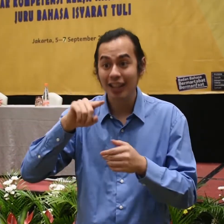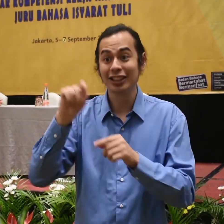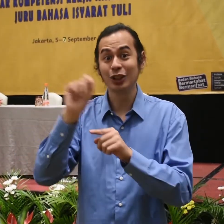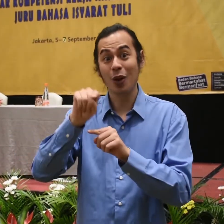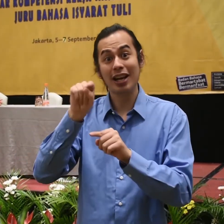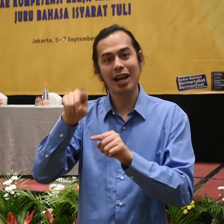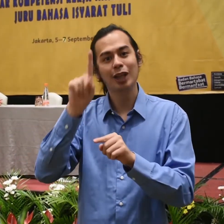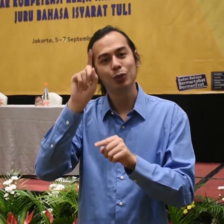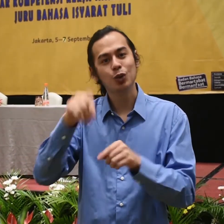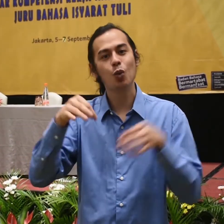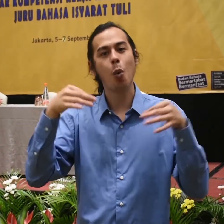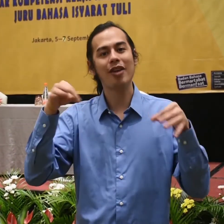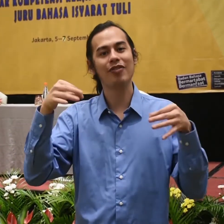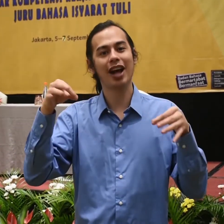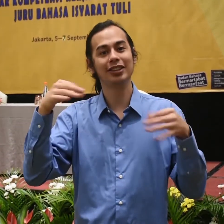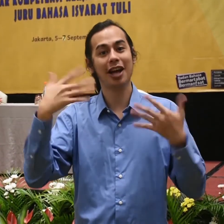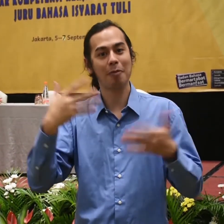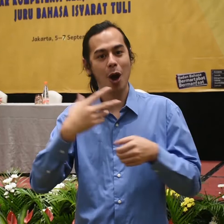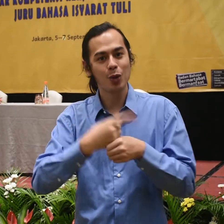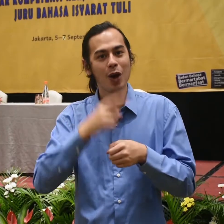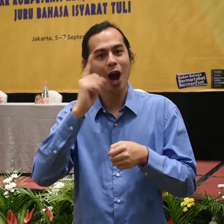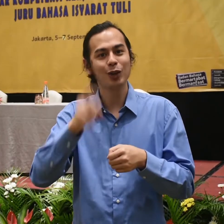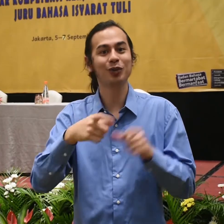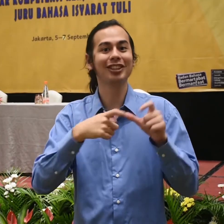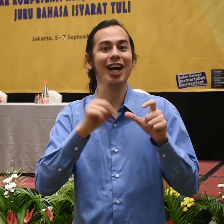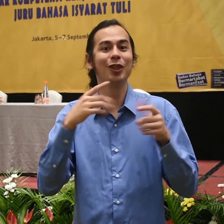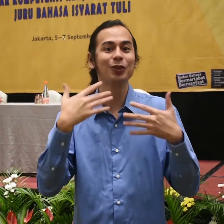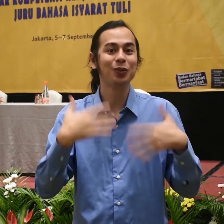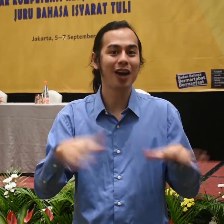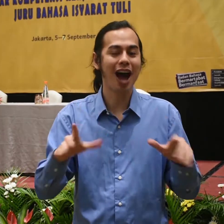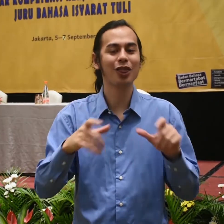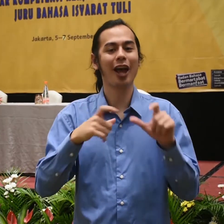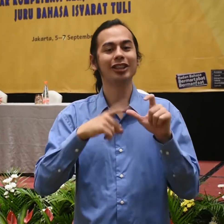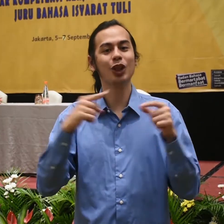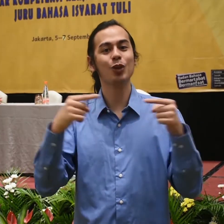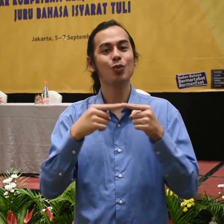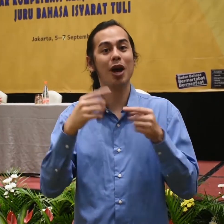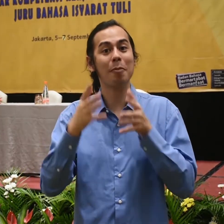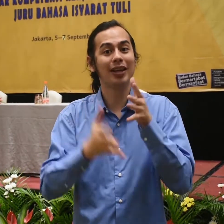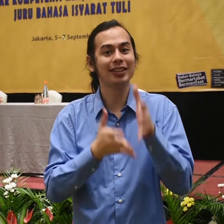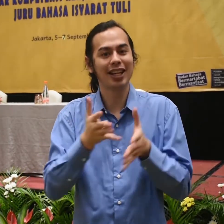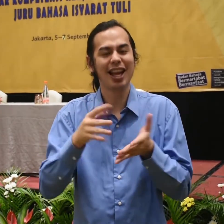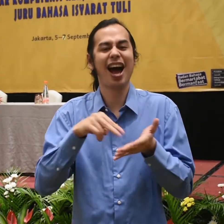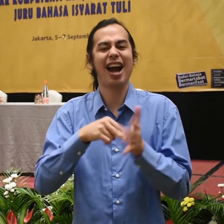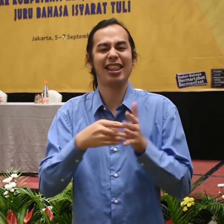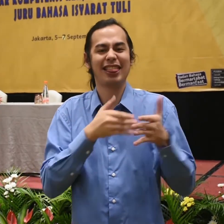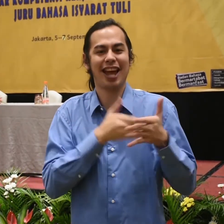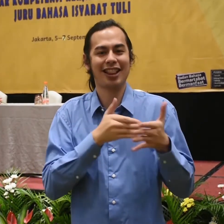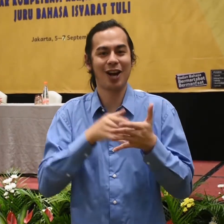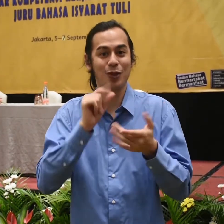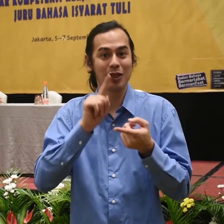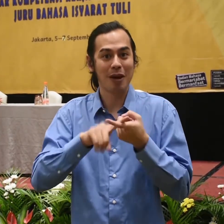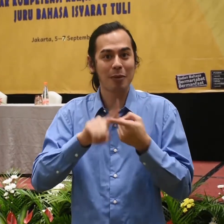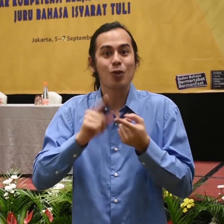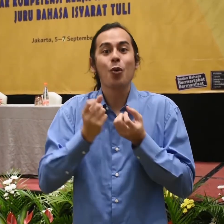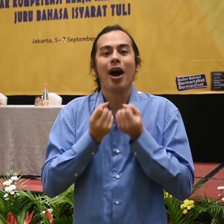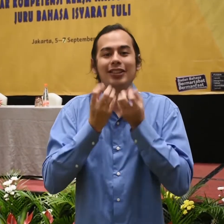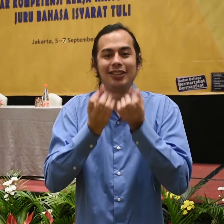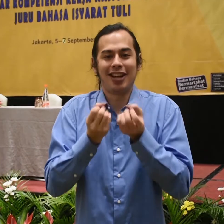umum bahasa isyarat bisa dimasukkan ke kurikulum sekolah umum. Nah, untuk kualifikasi guru harus bisa S1